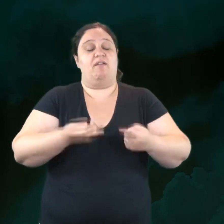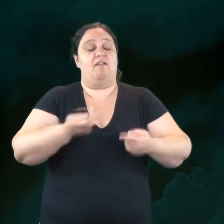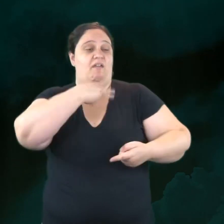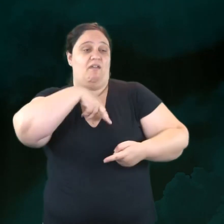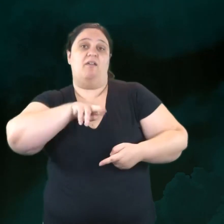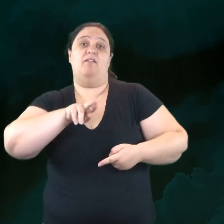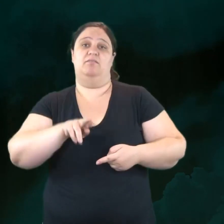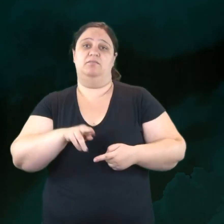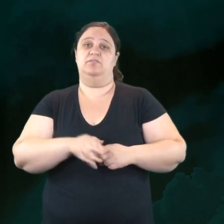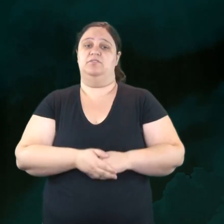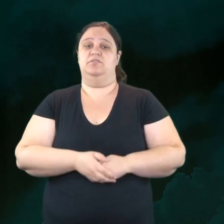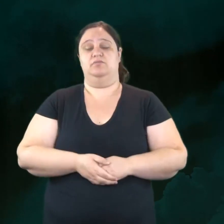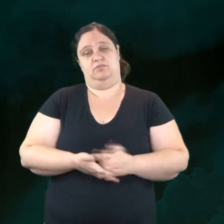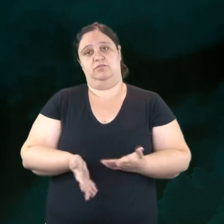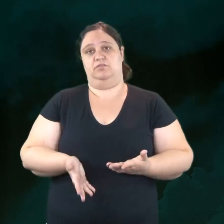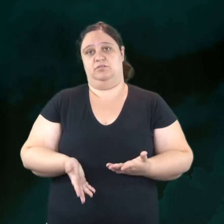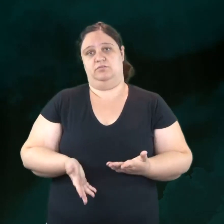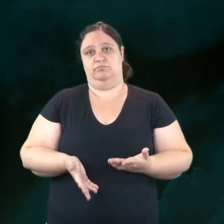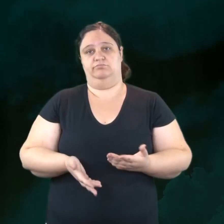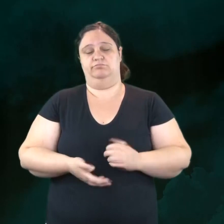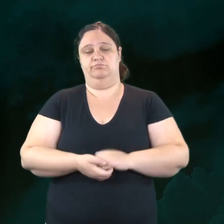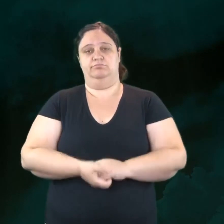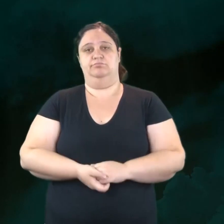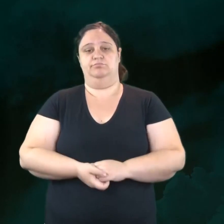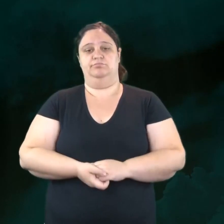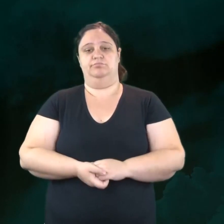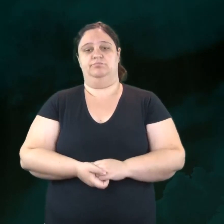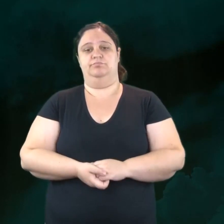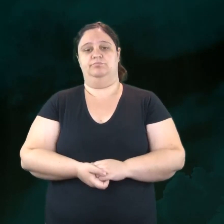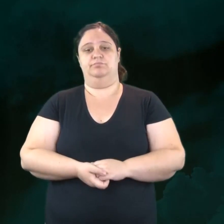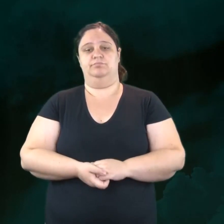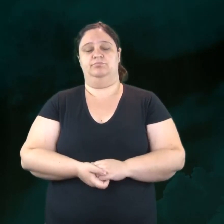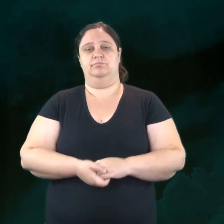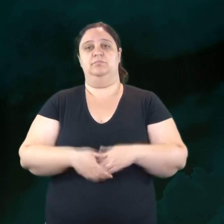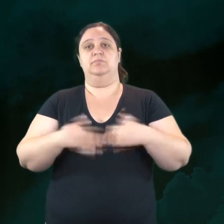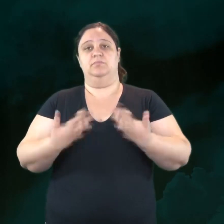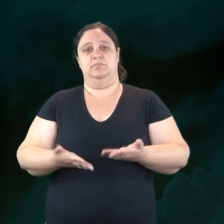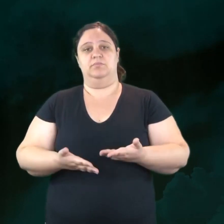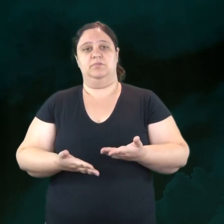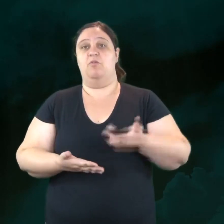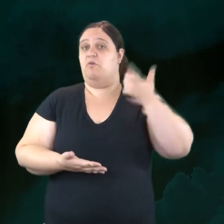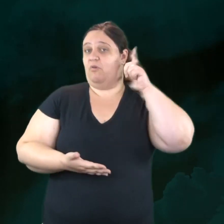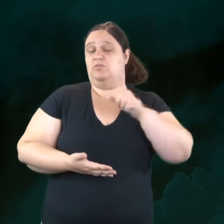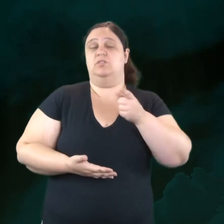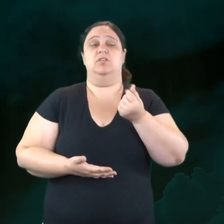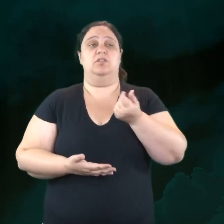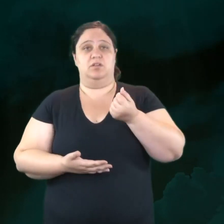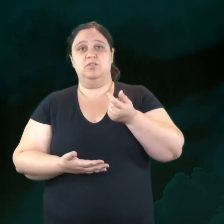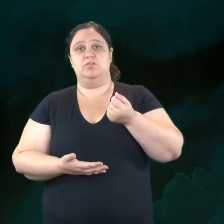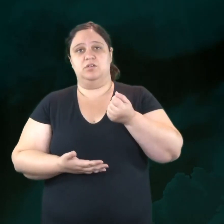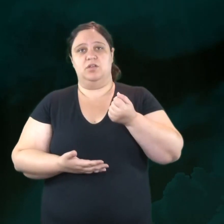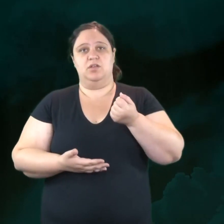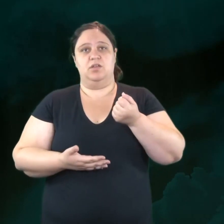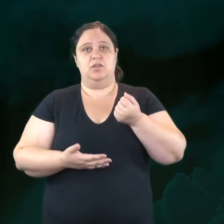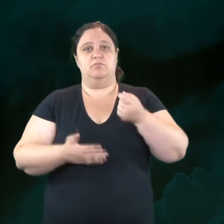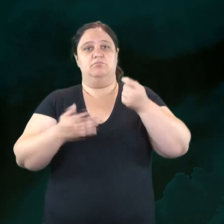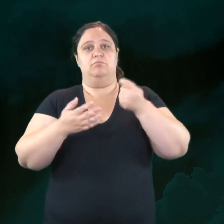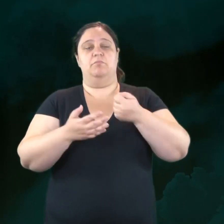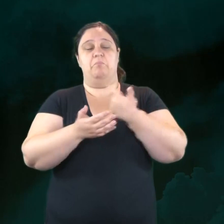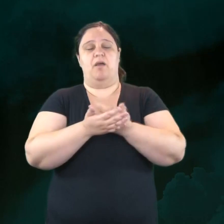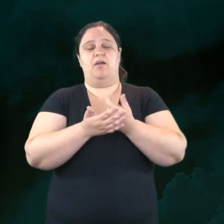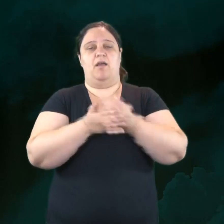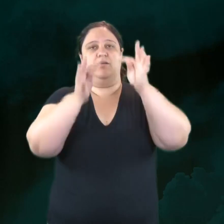faziam prostituição religiosa, entre aspas, e angariavam dinheiro para sustentar aquele templo. Então,